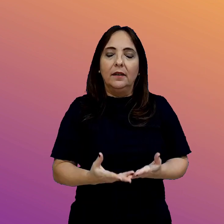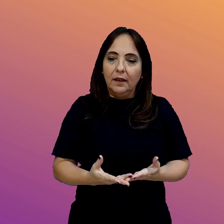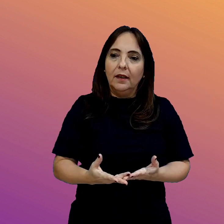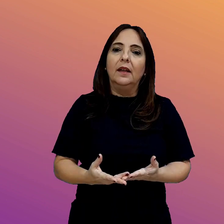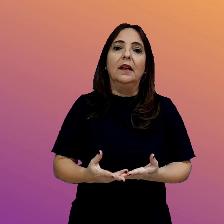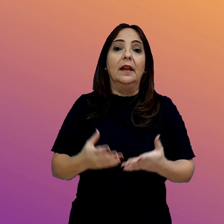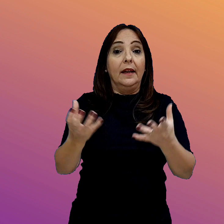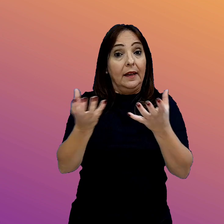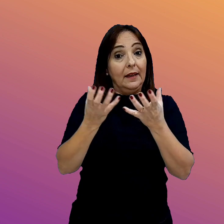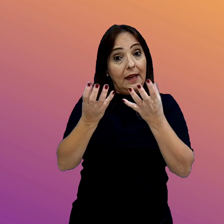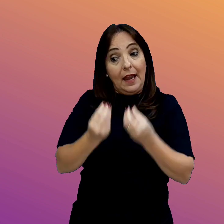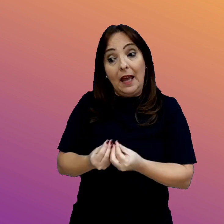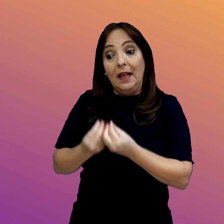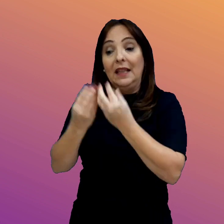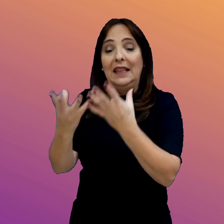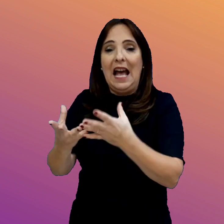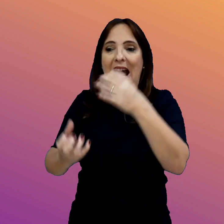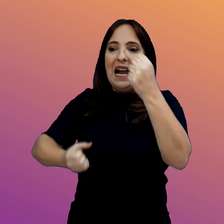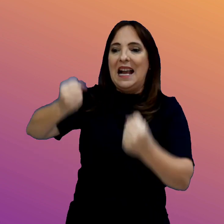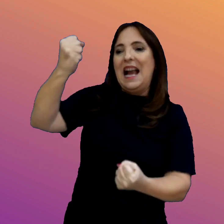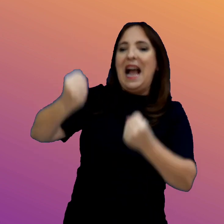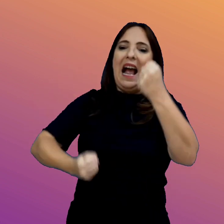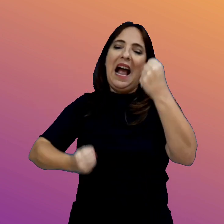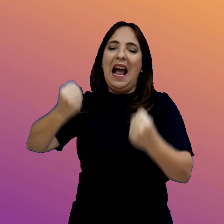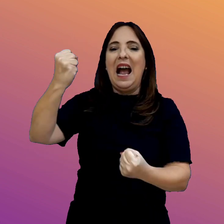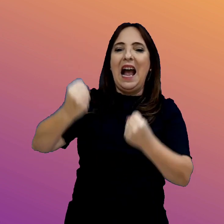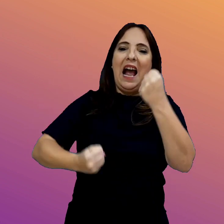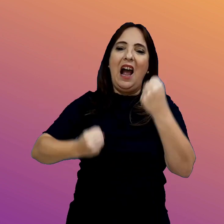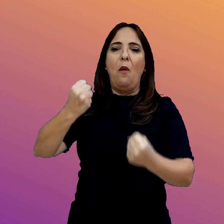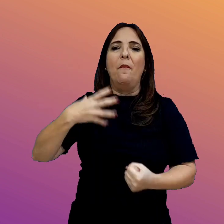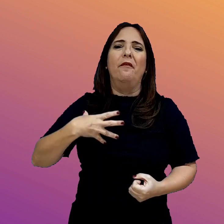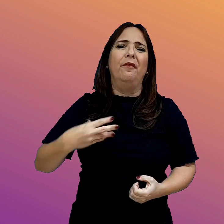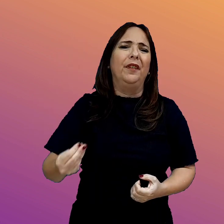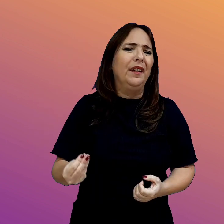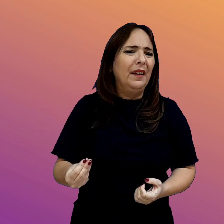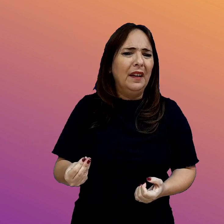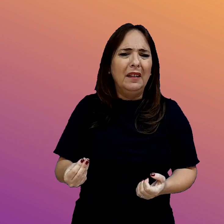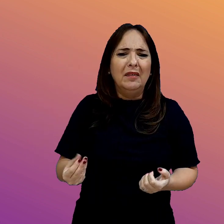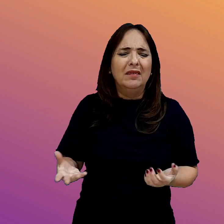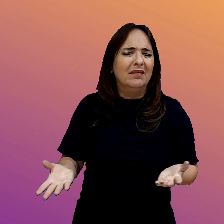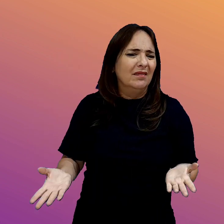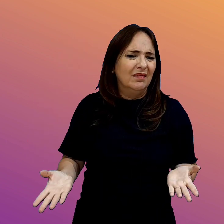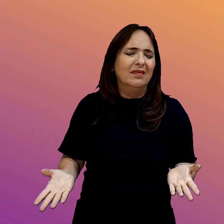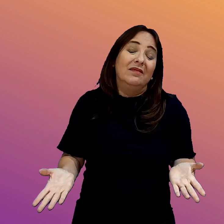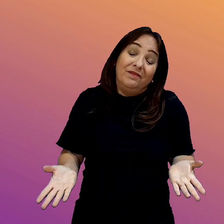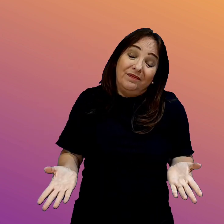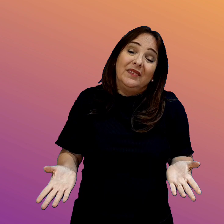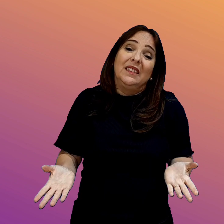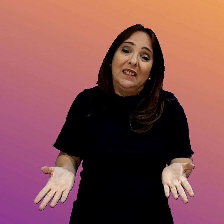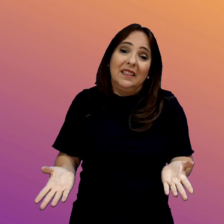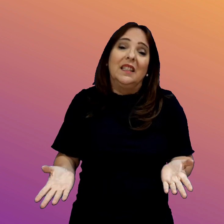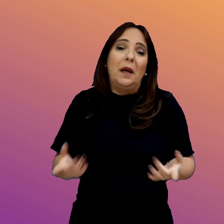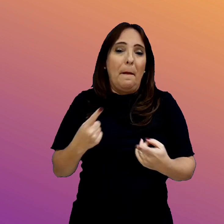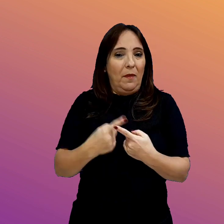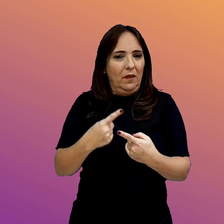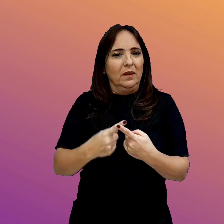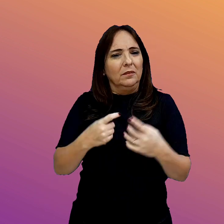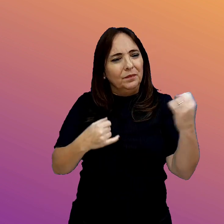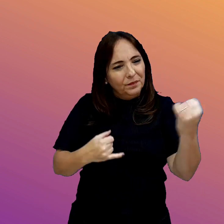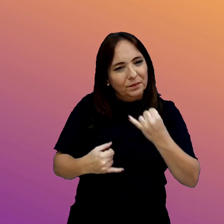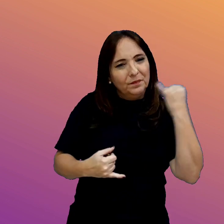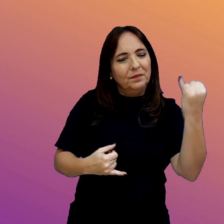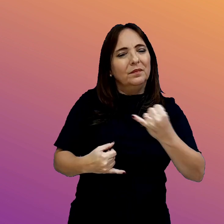prestação para comprar um carro. Como isso faz diferença? Sim. Como isso faz uma diferença tremenda na vida do filho. Né? Dá